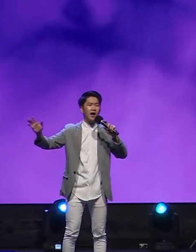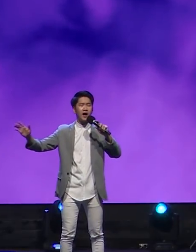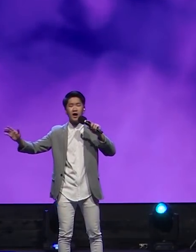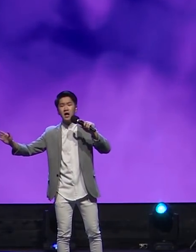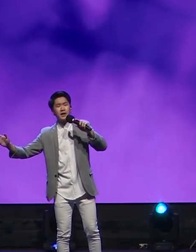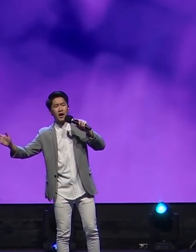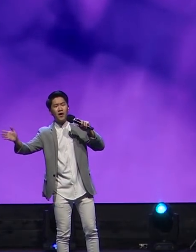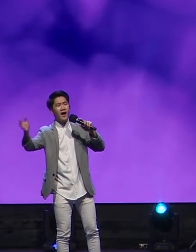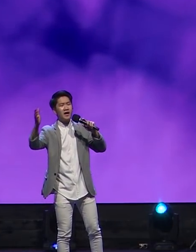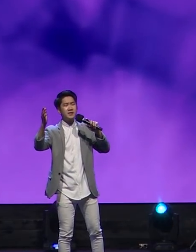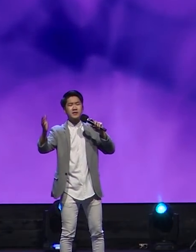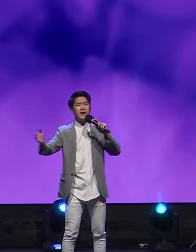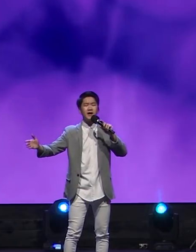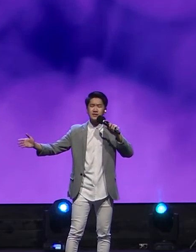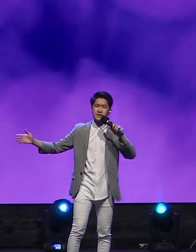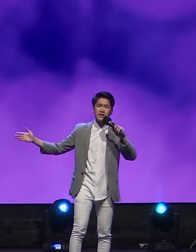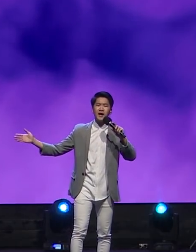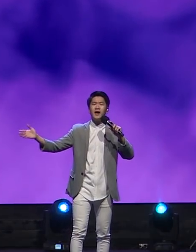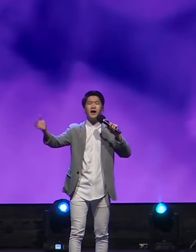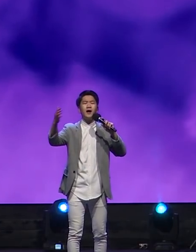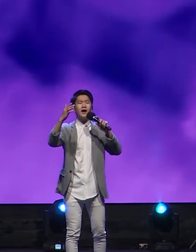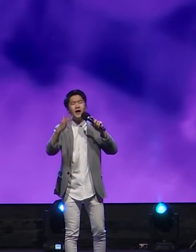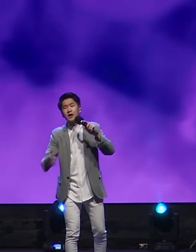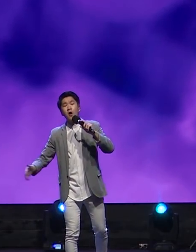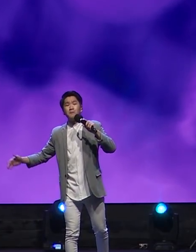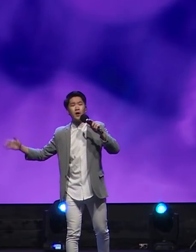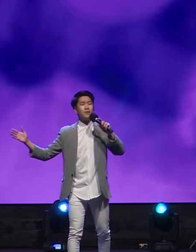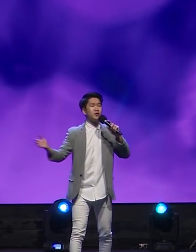mulia, Kau hadir di sini,